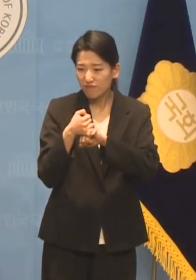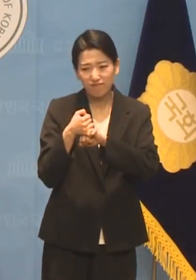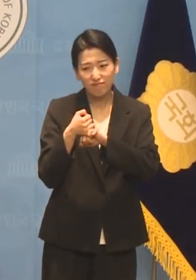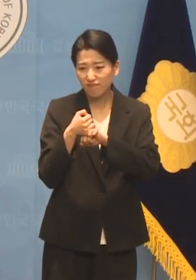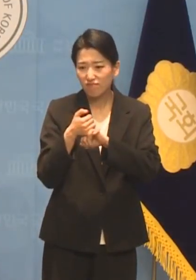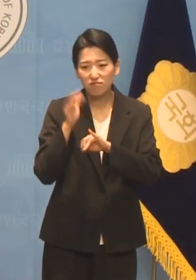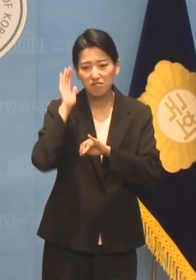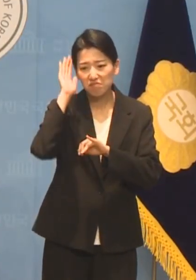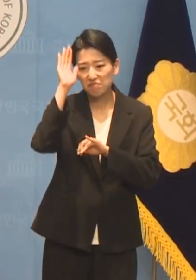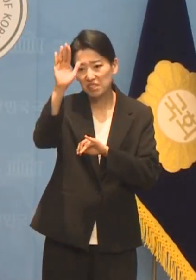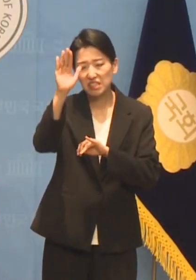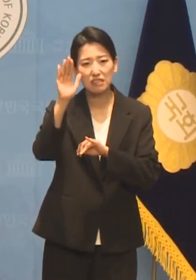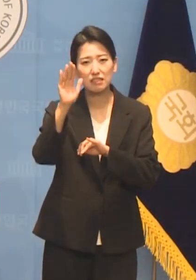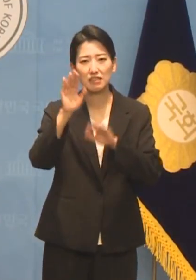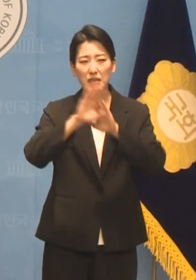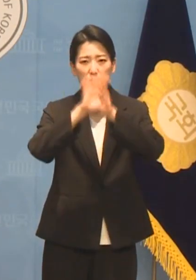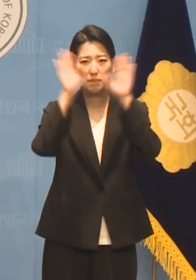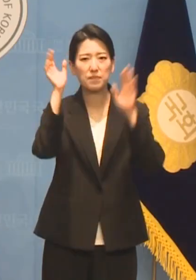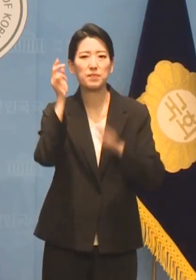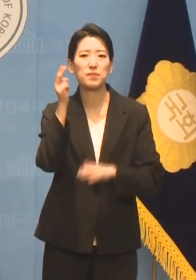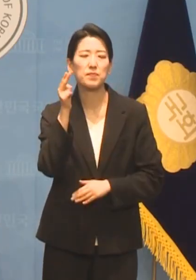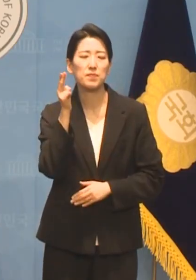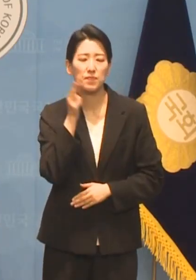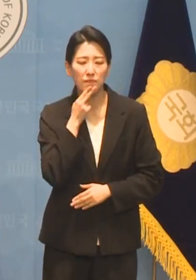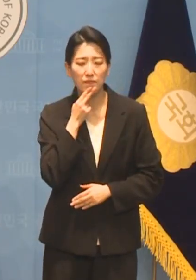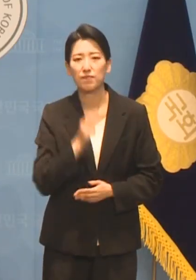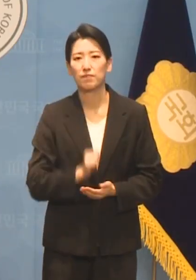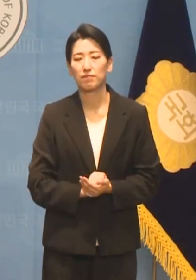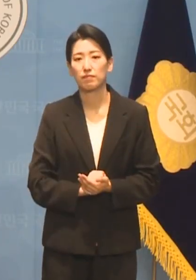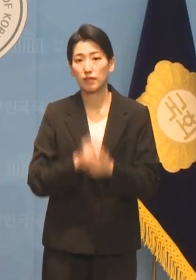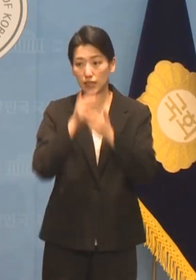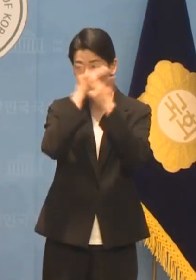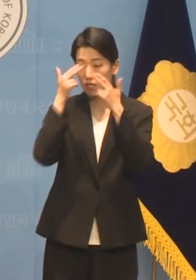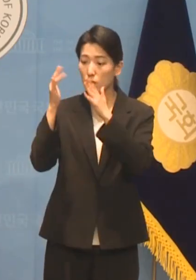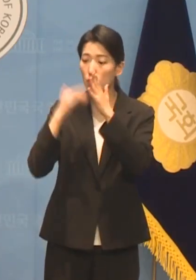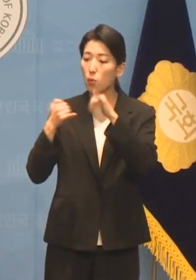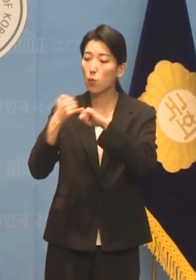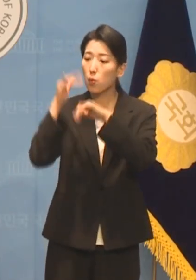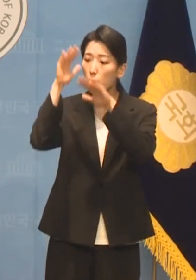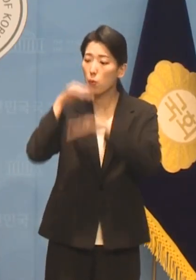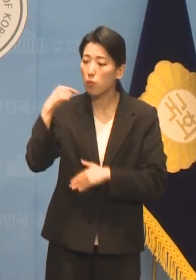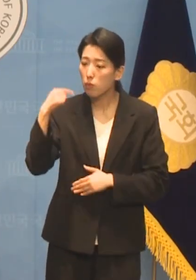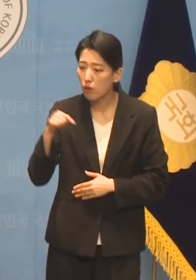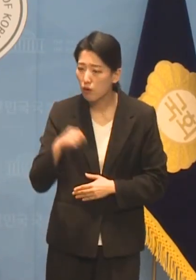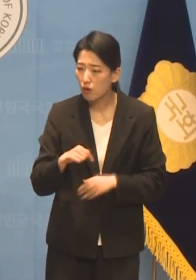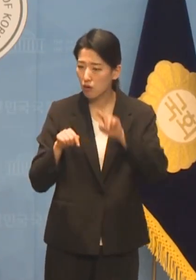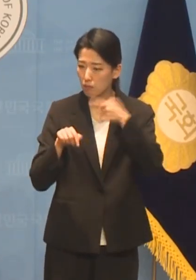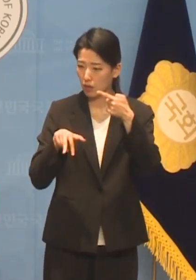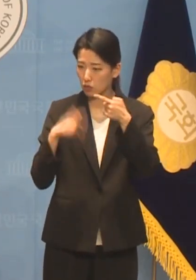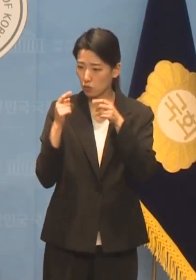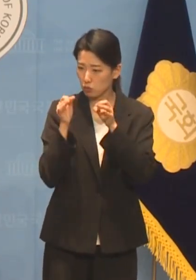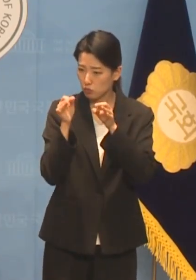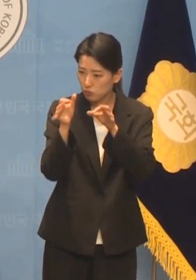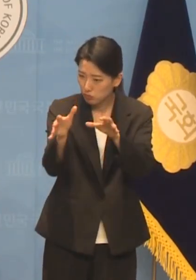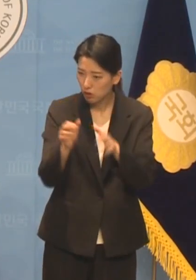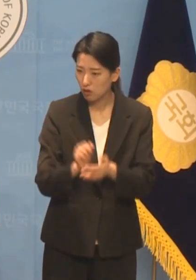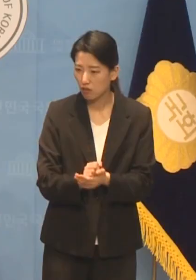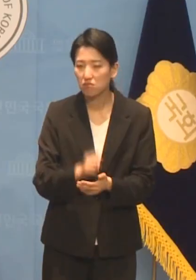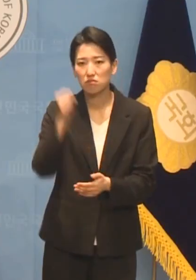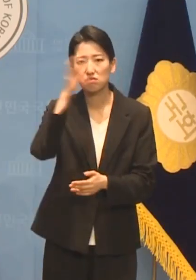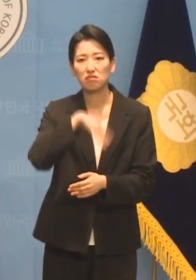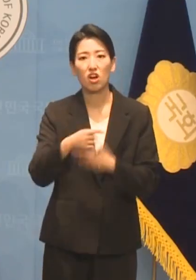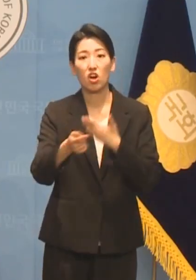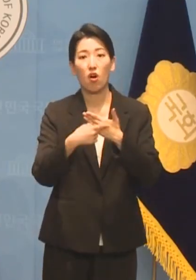수 없습니다. 이재명 후보 공약을 한번 살펴보겠습니다. 100조 투자, 액수만